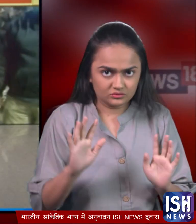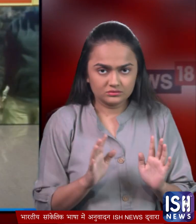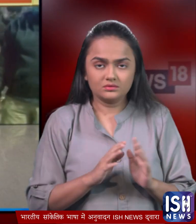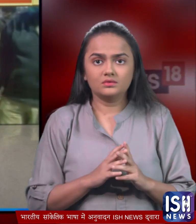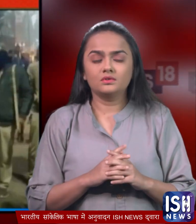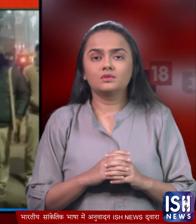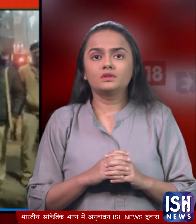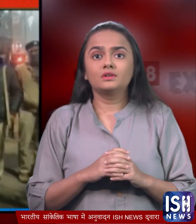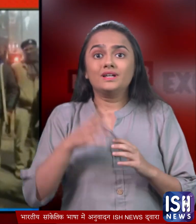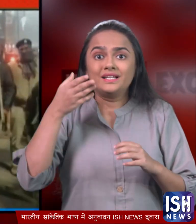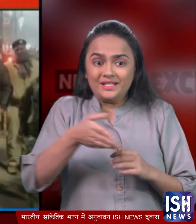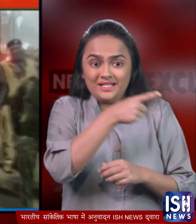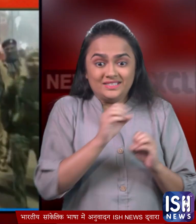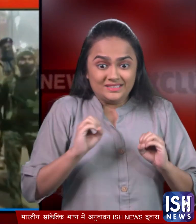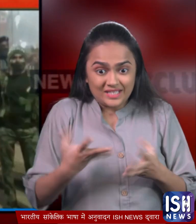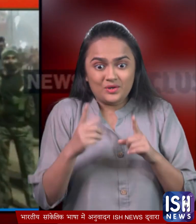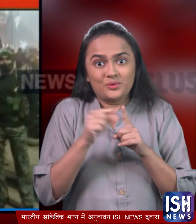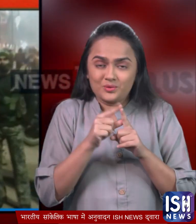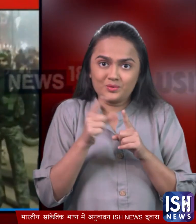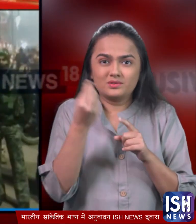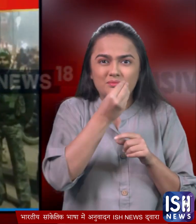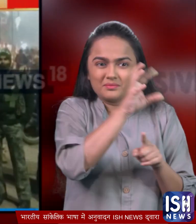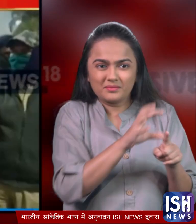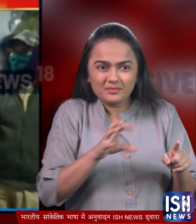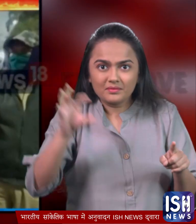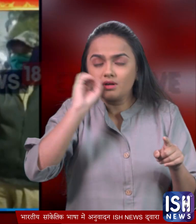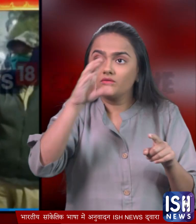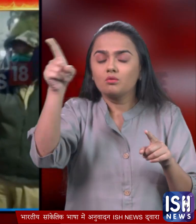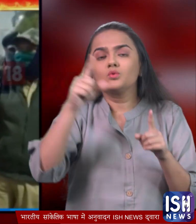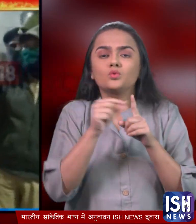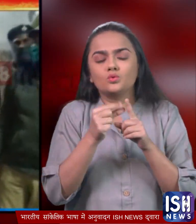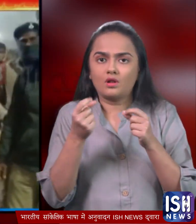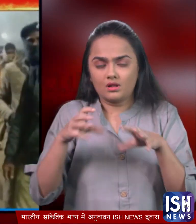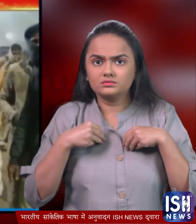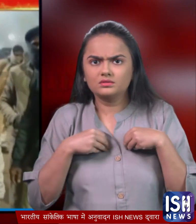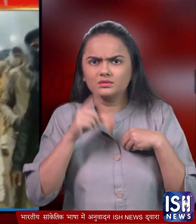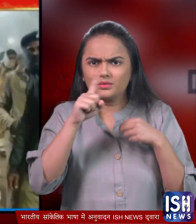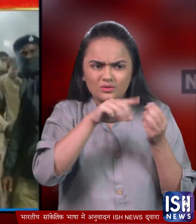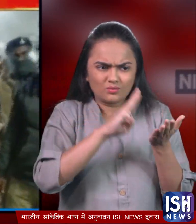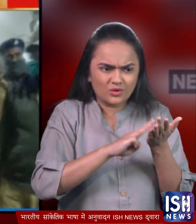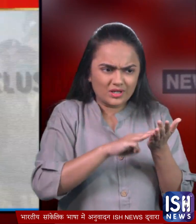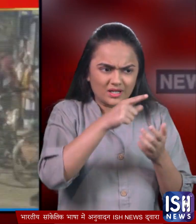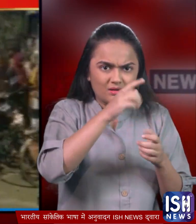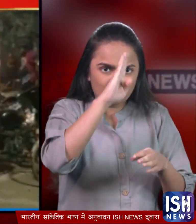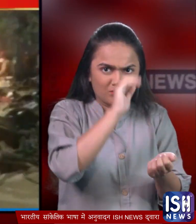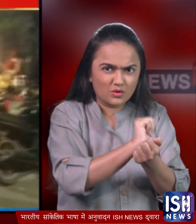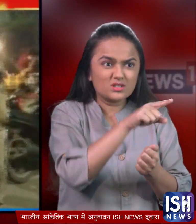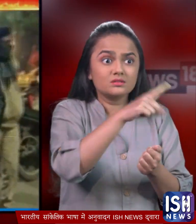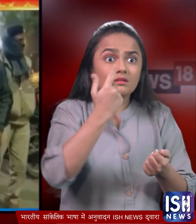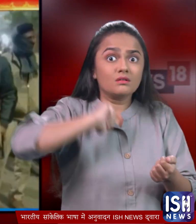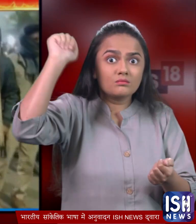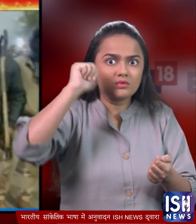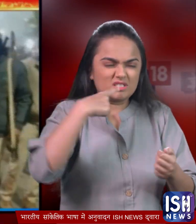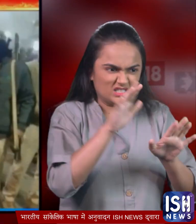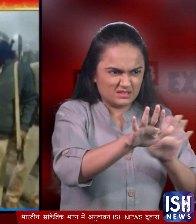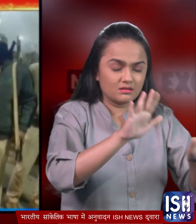था, जिसे लागू कराने के लिए सभी जिलों में प्रशासन मुस्तैदी से जुट गया। इसी कड़ी में मुंगेर पुलिस के कई अधिकारियों ने